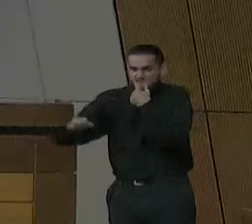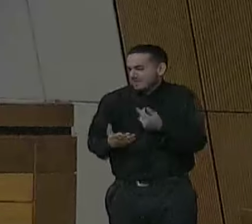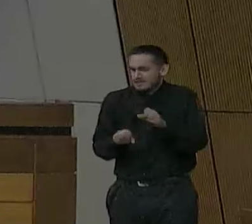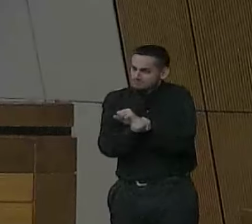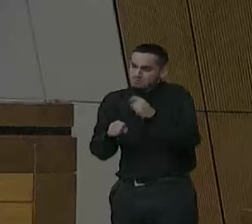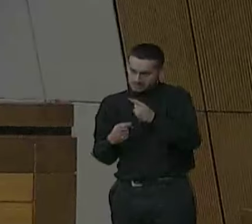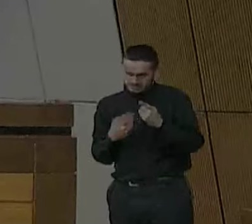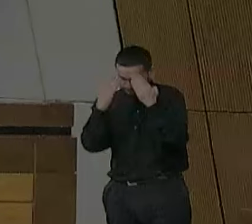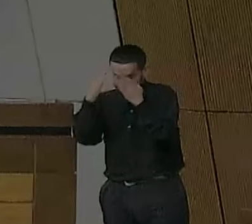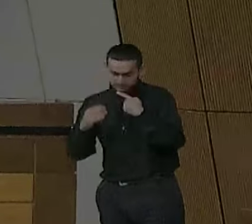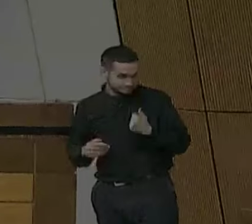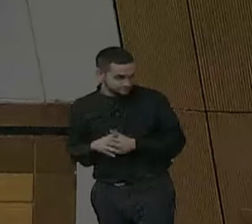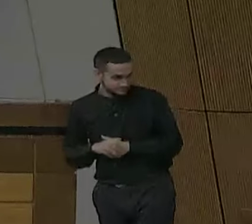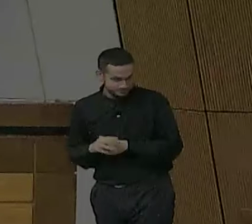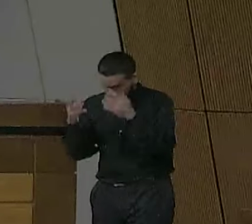gracias.